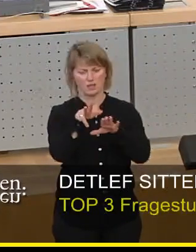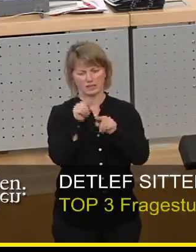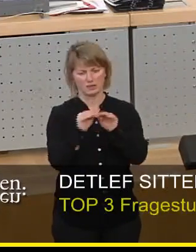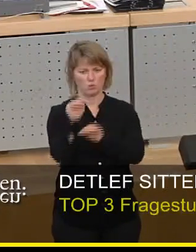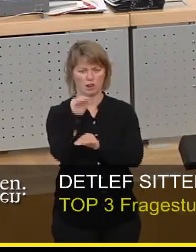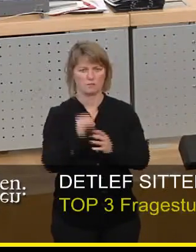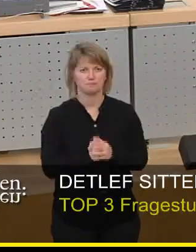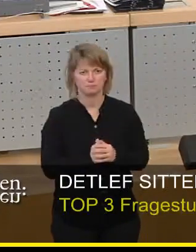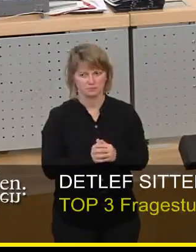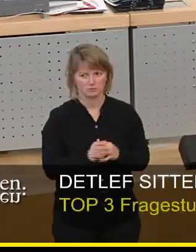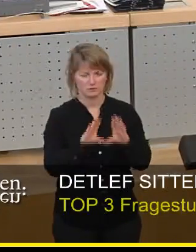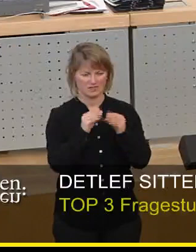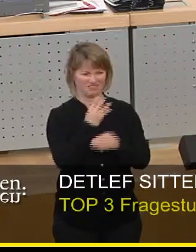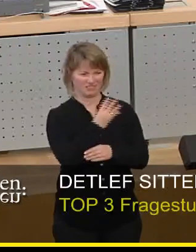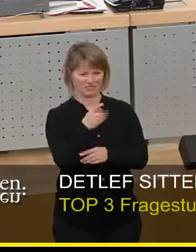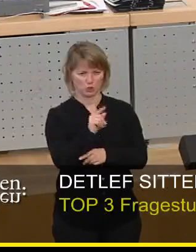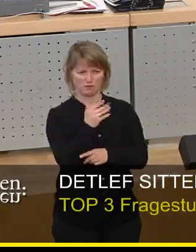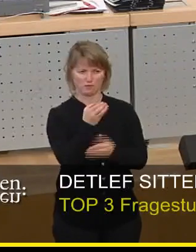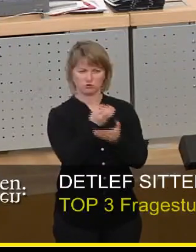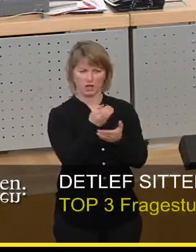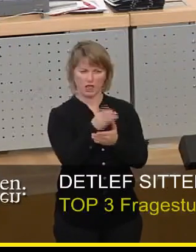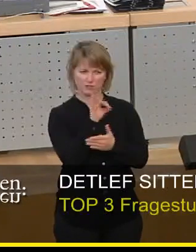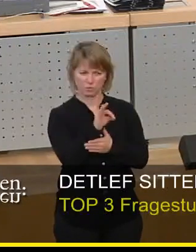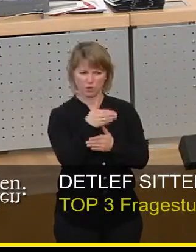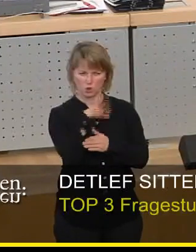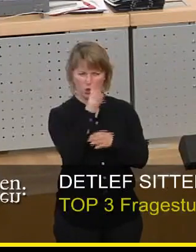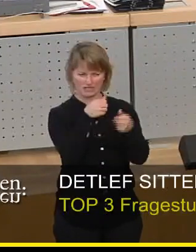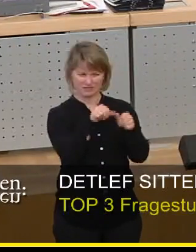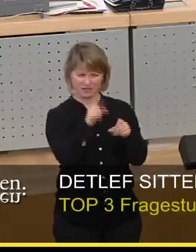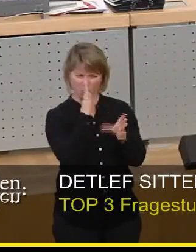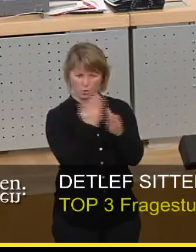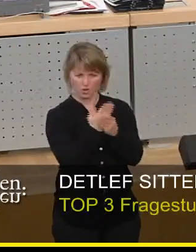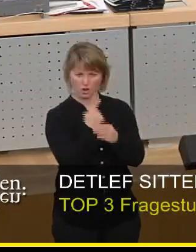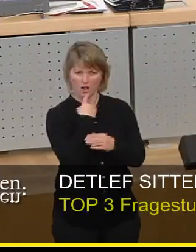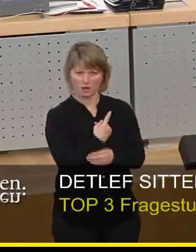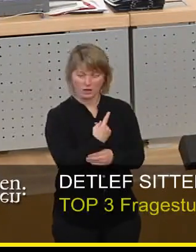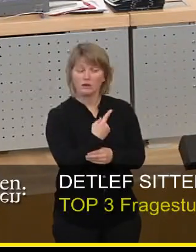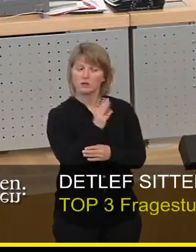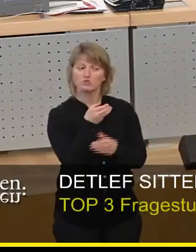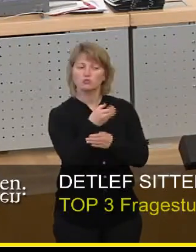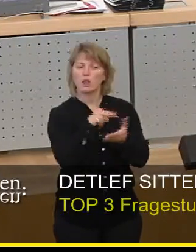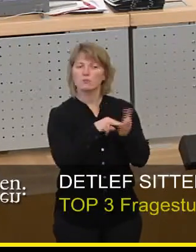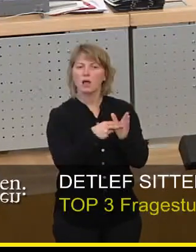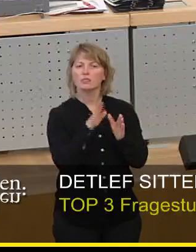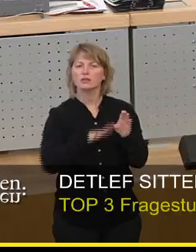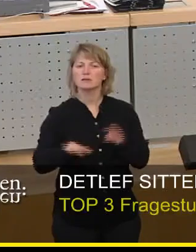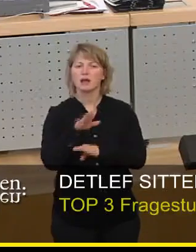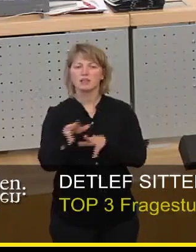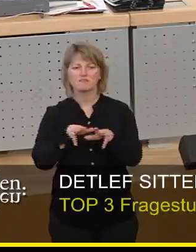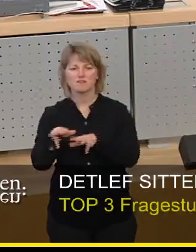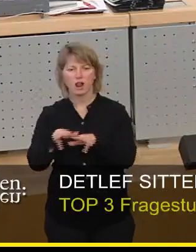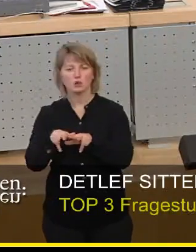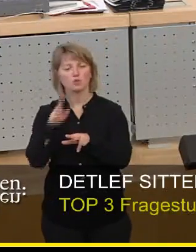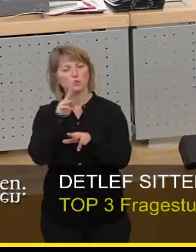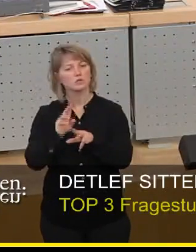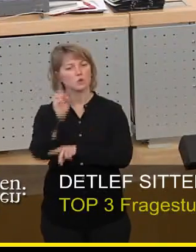insgesamt 44,5 Stellen für die weiteren Zwecke nach der Anlage wurden im Stellenplan der Gemeindeverwaltung ohne Sondervermögen